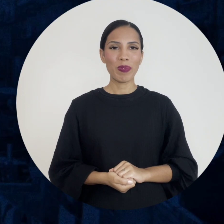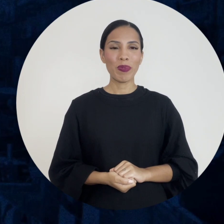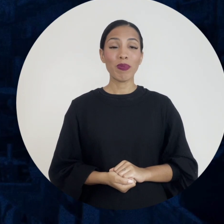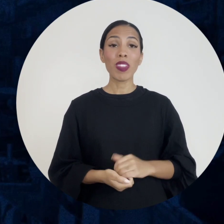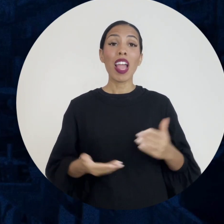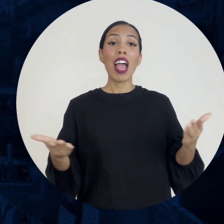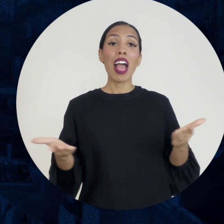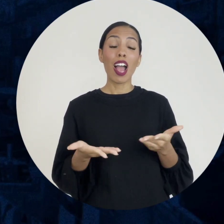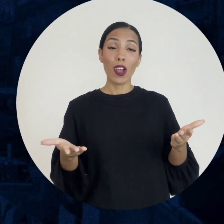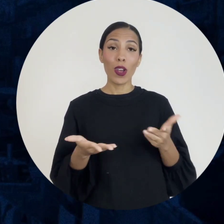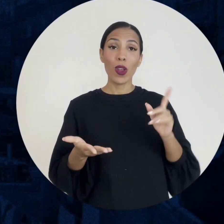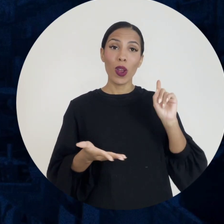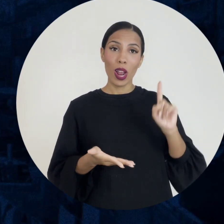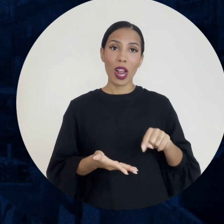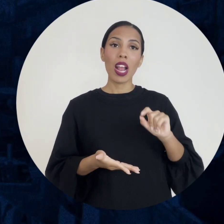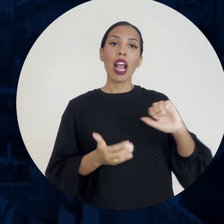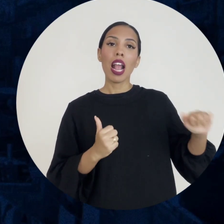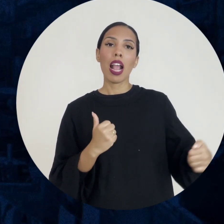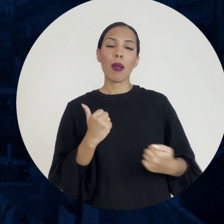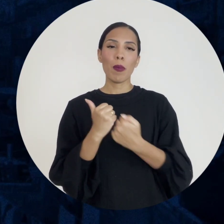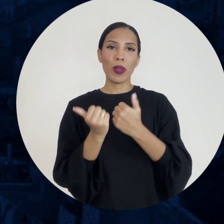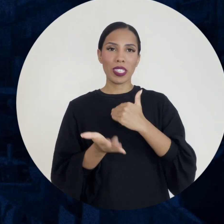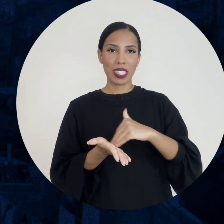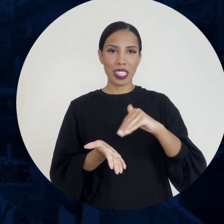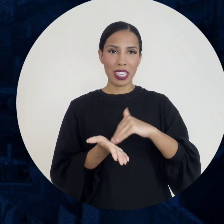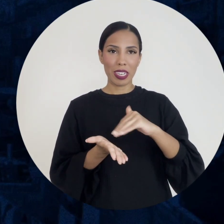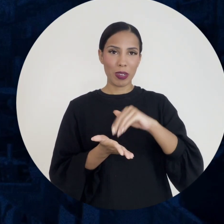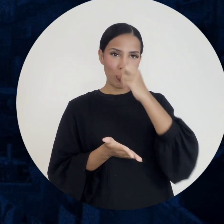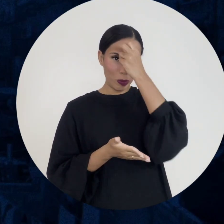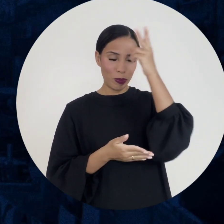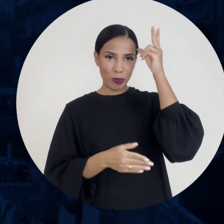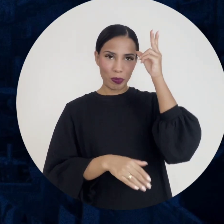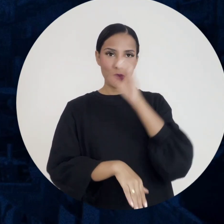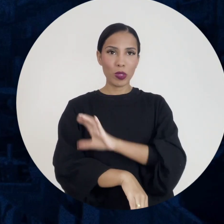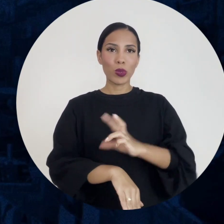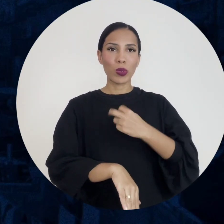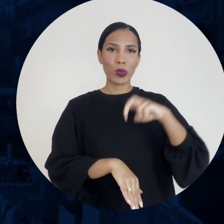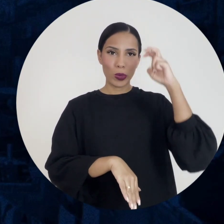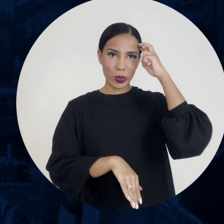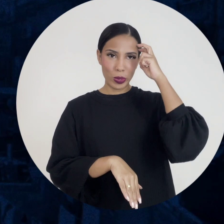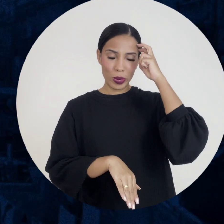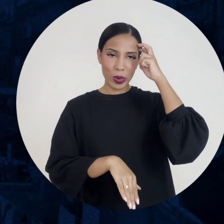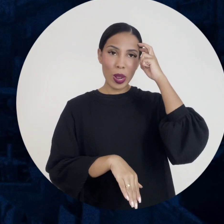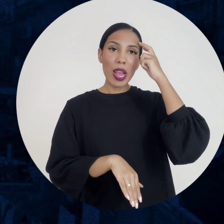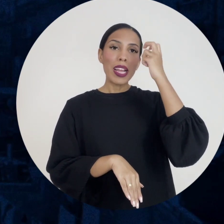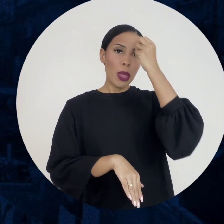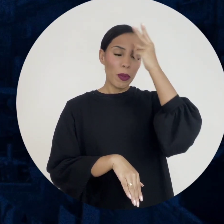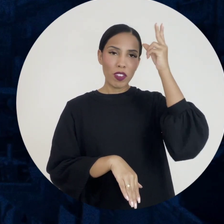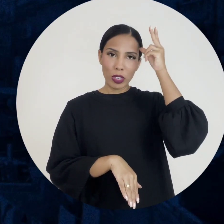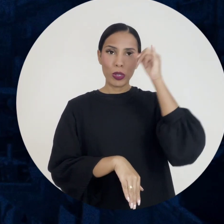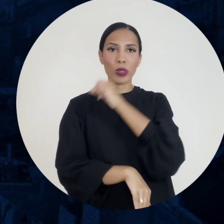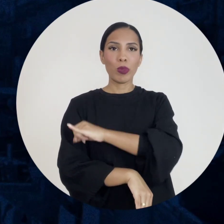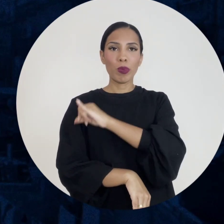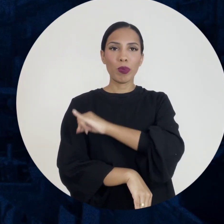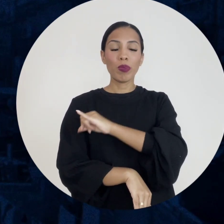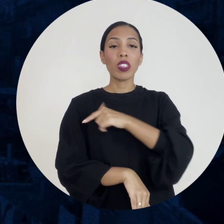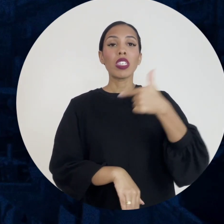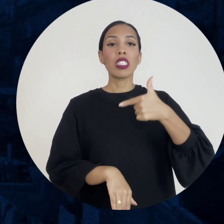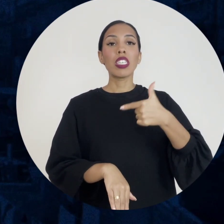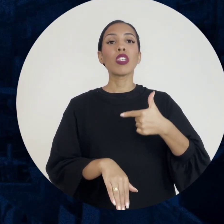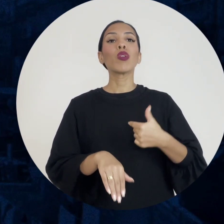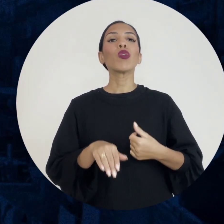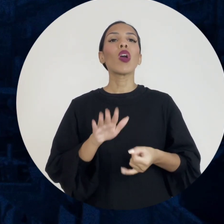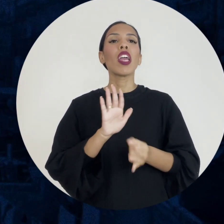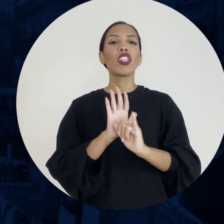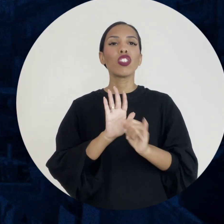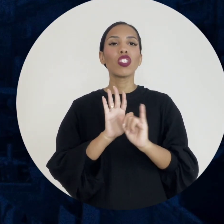Esse episódio foi realizado com o apoio da Secretaria Municipal de Cultura da Prefeitura do Rio de Janeiro, através do 2º edital de